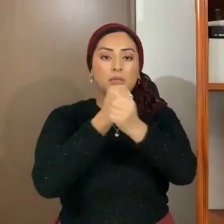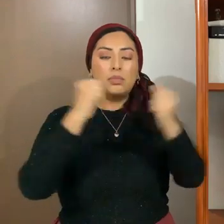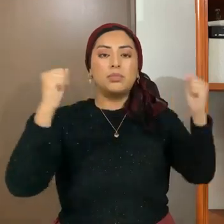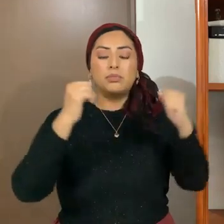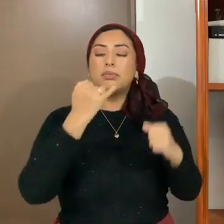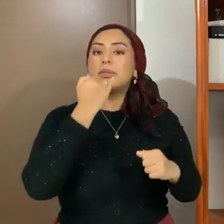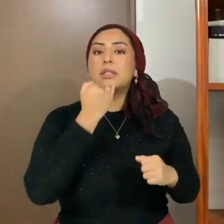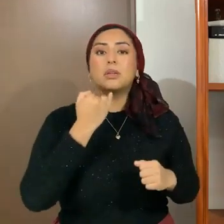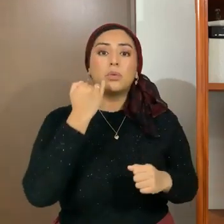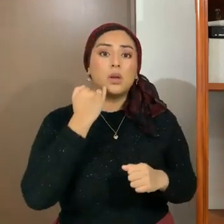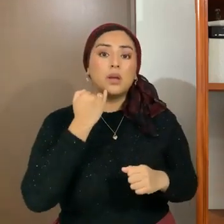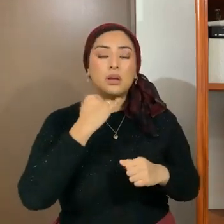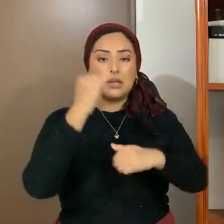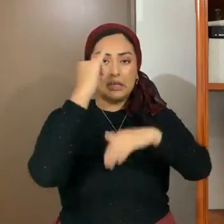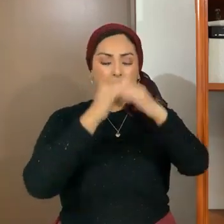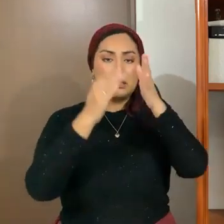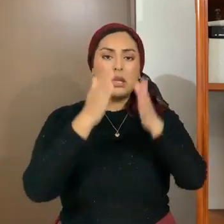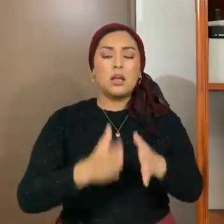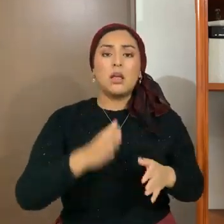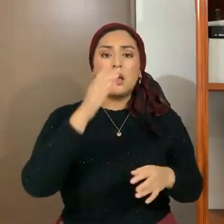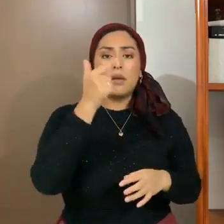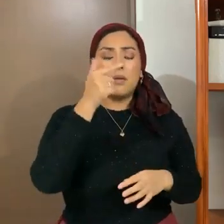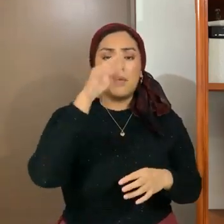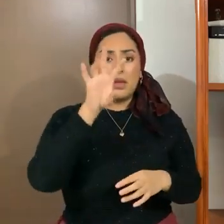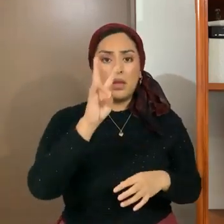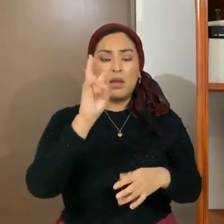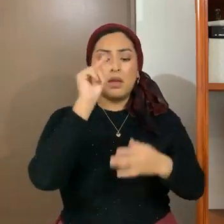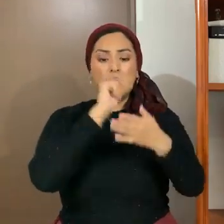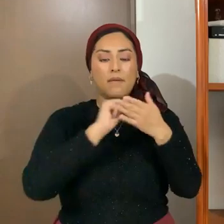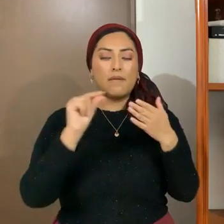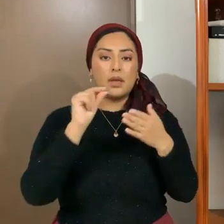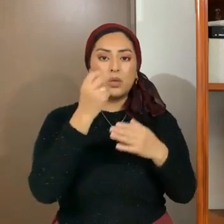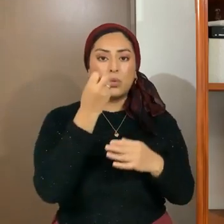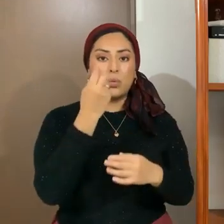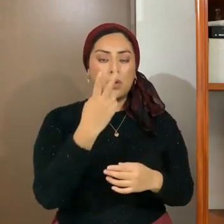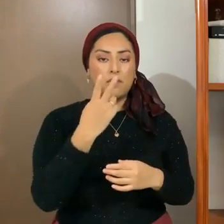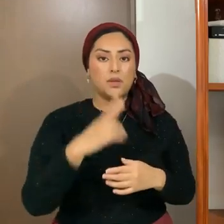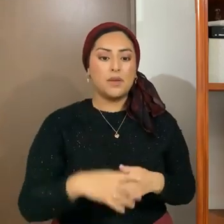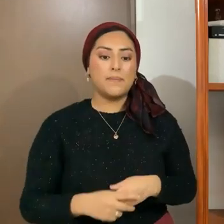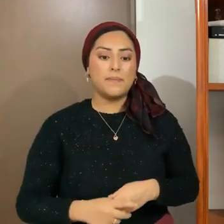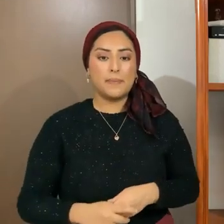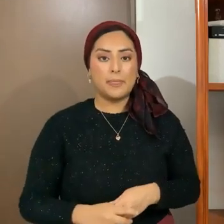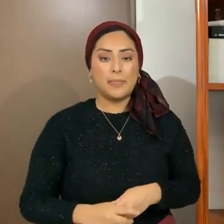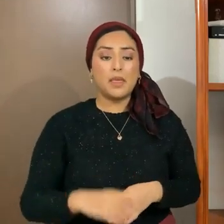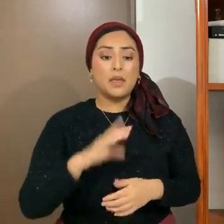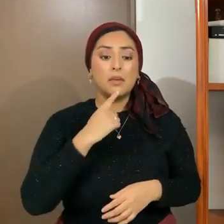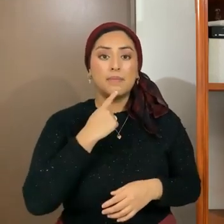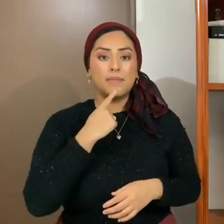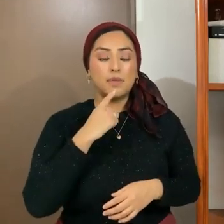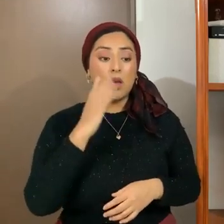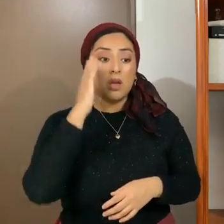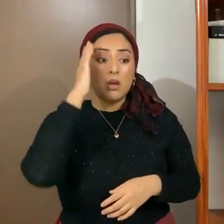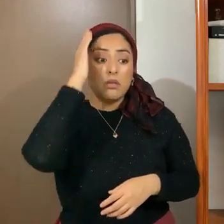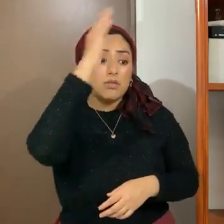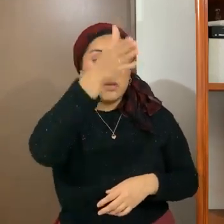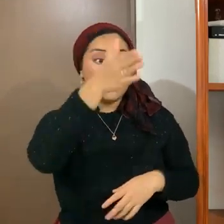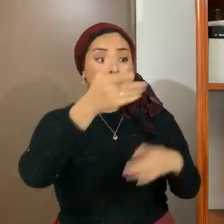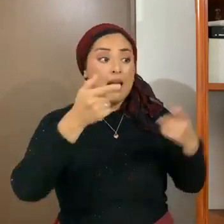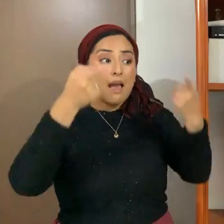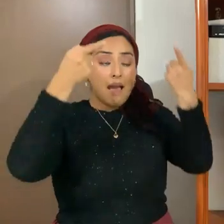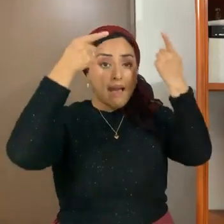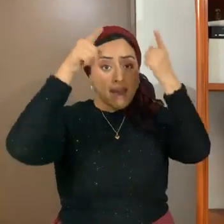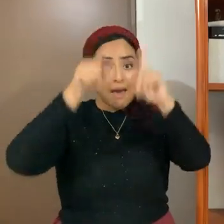de Israel. Isaías 27 y vamos a leer en el verso 12. Dice, acontecerá en aquel día